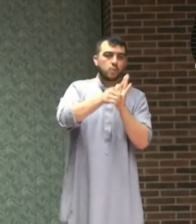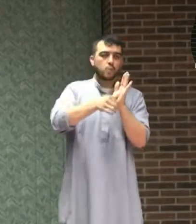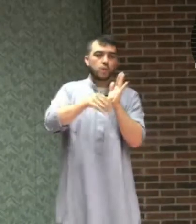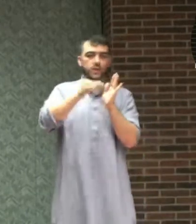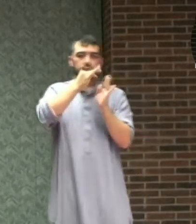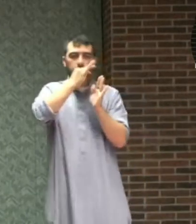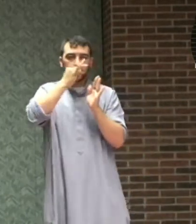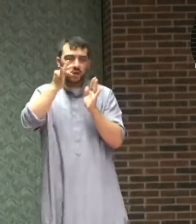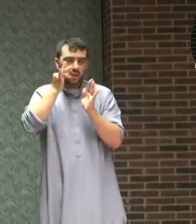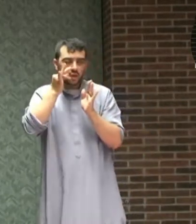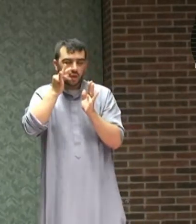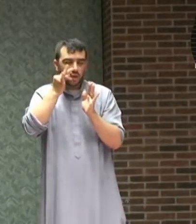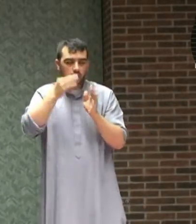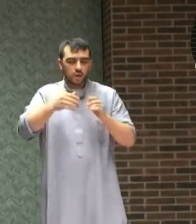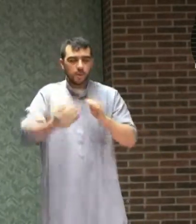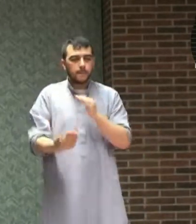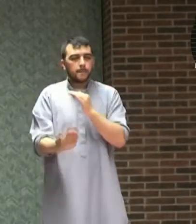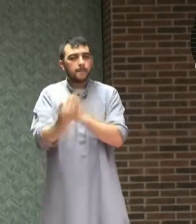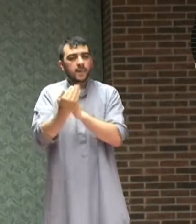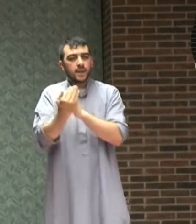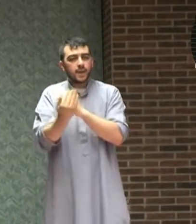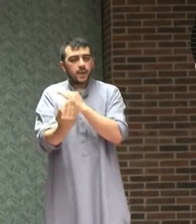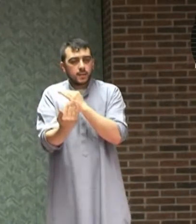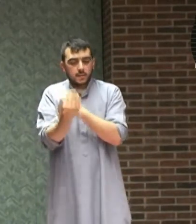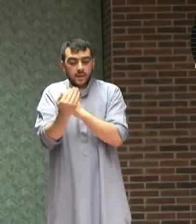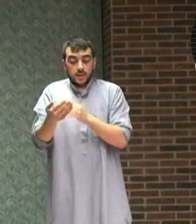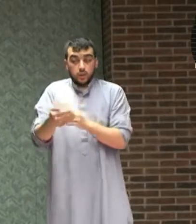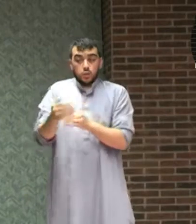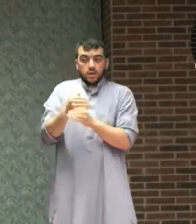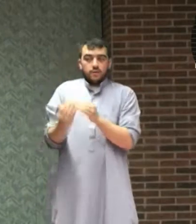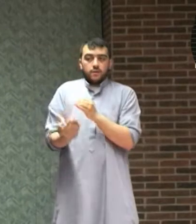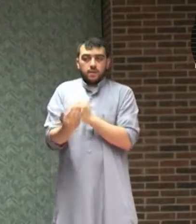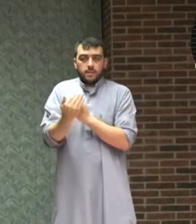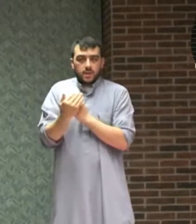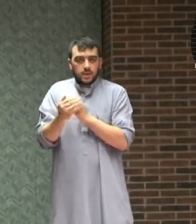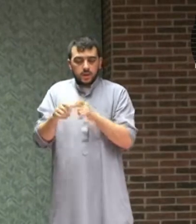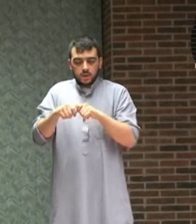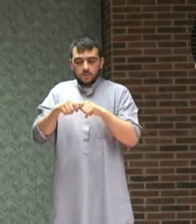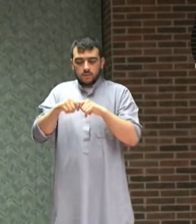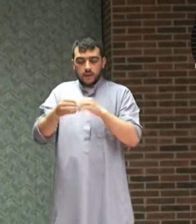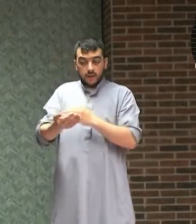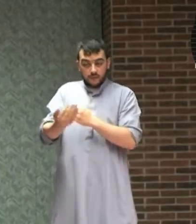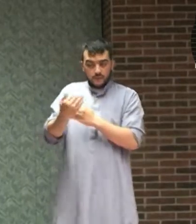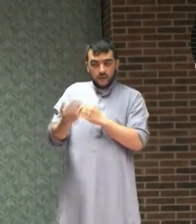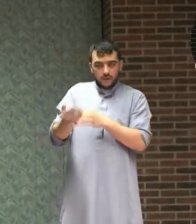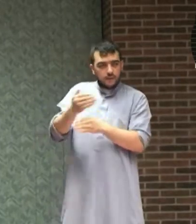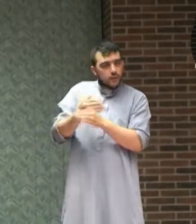y a « Sahur ». Le moment où on se réunit pour manger